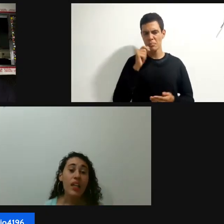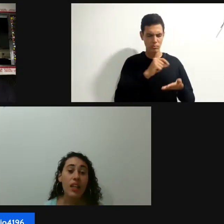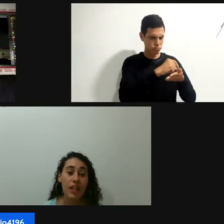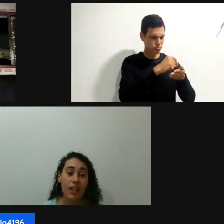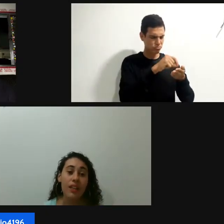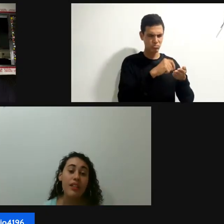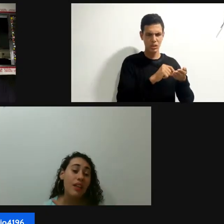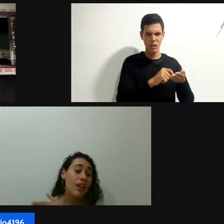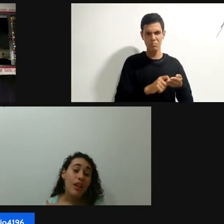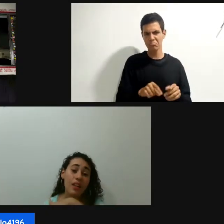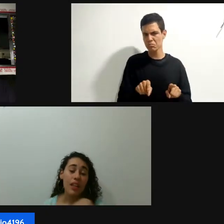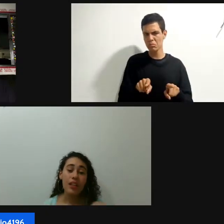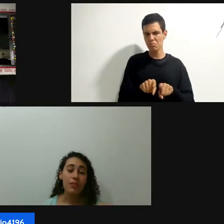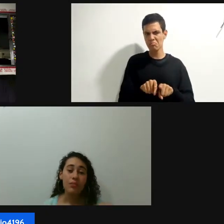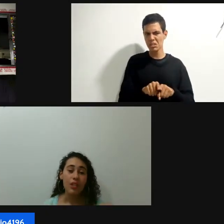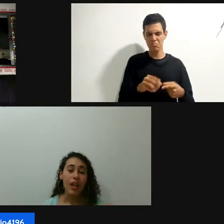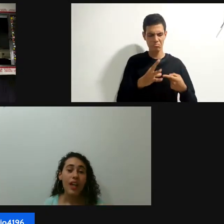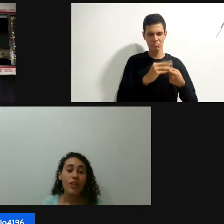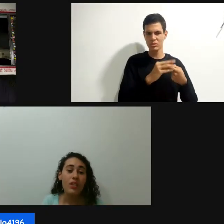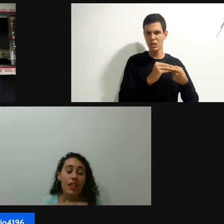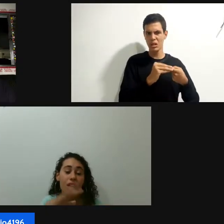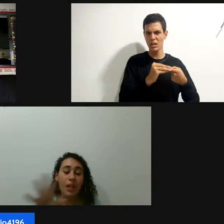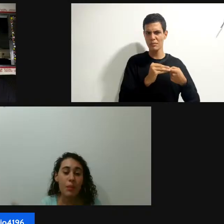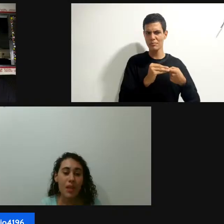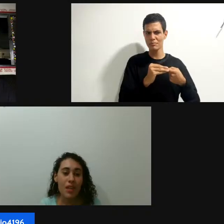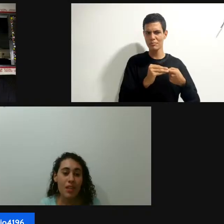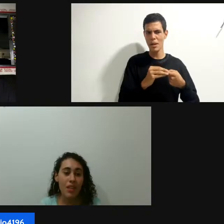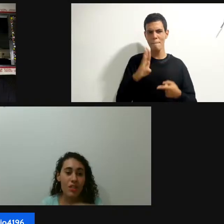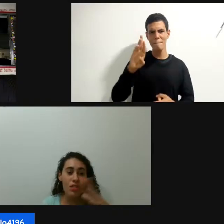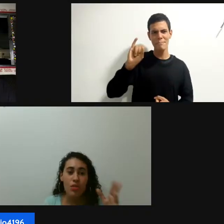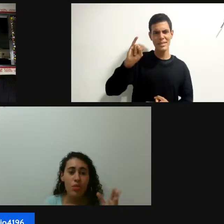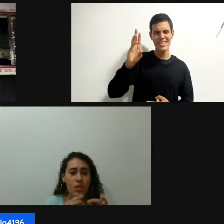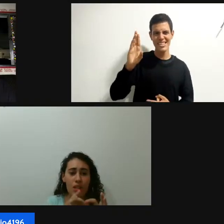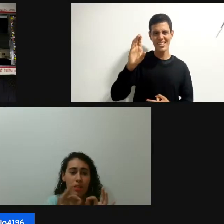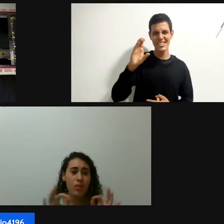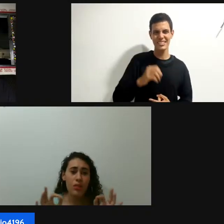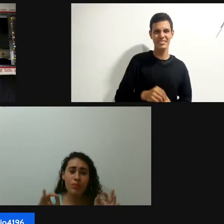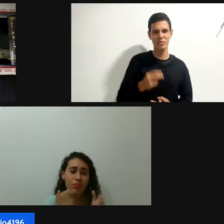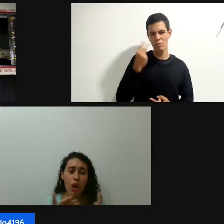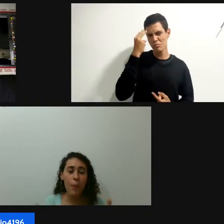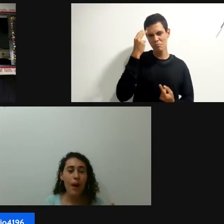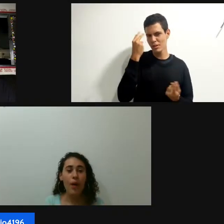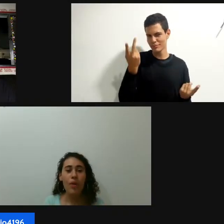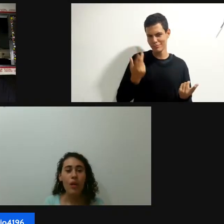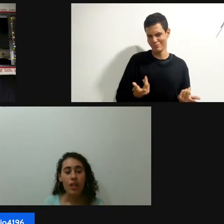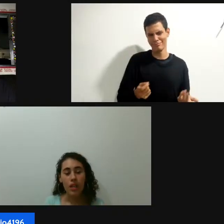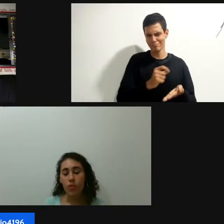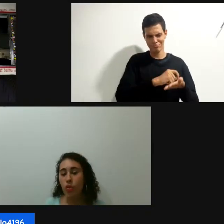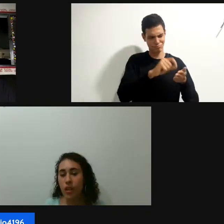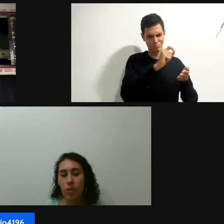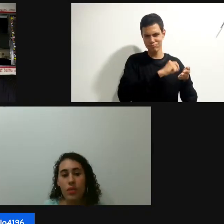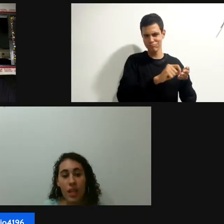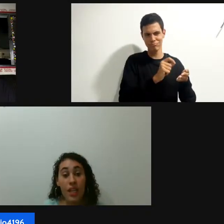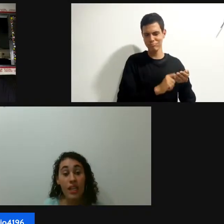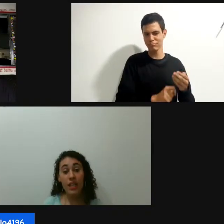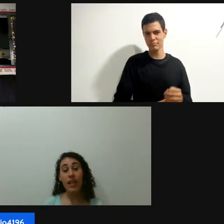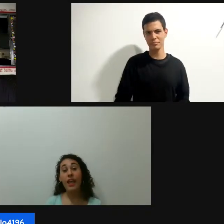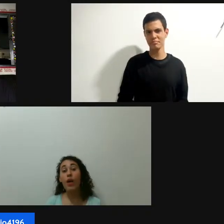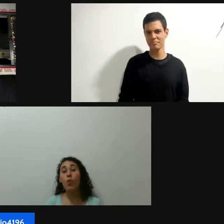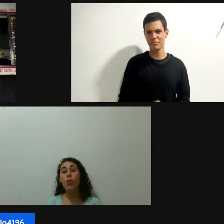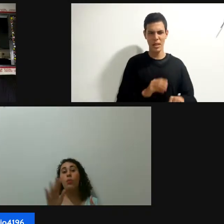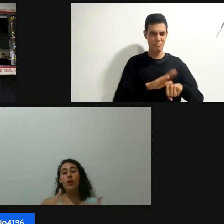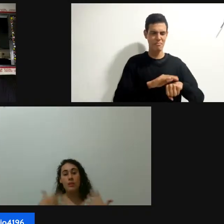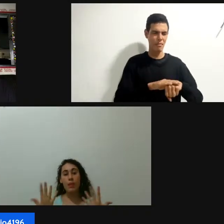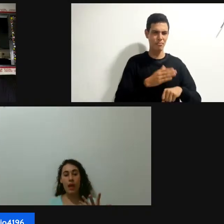a caneta, aquela nossa caneta Bic que a gente usa normal, foi que eu usei. E